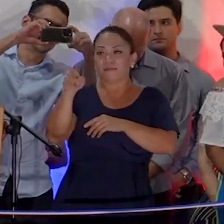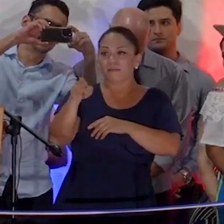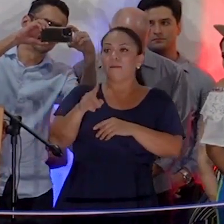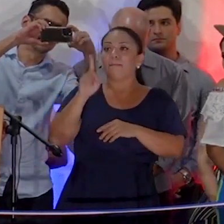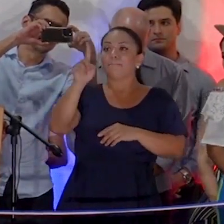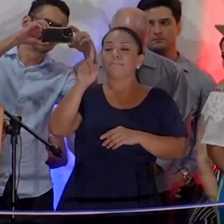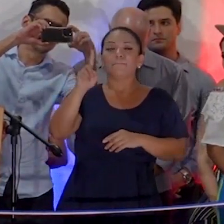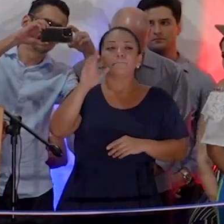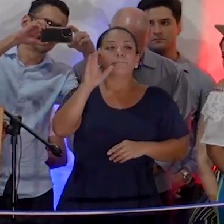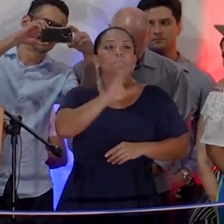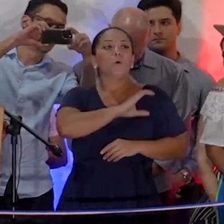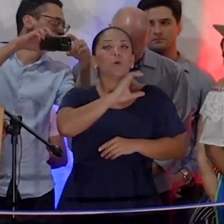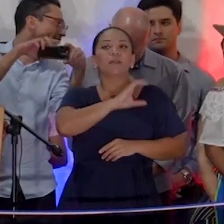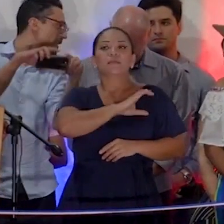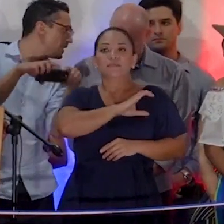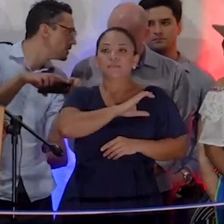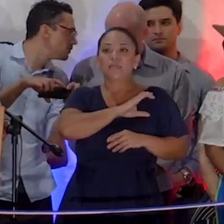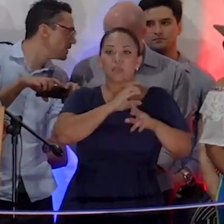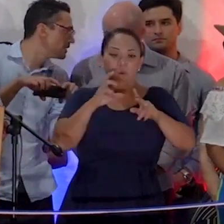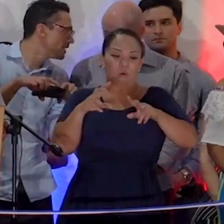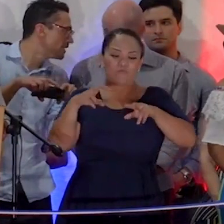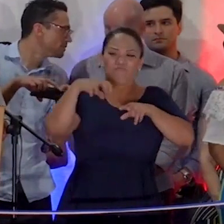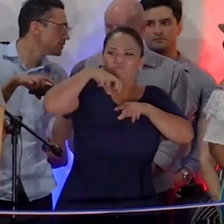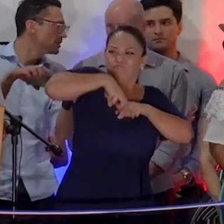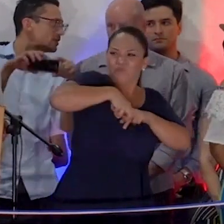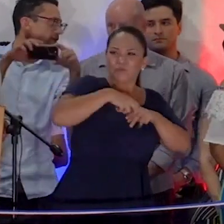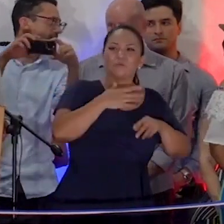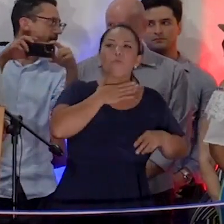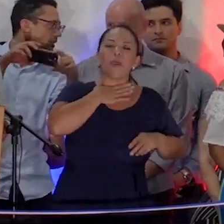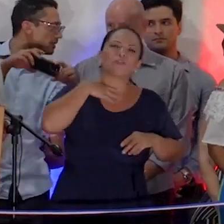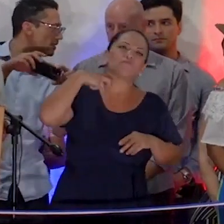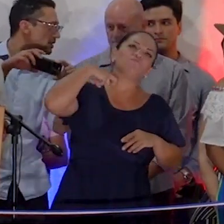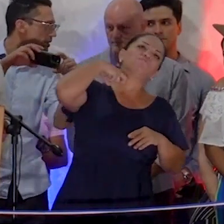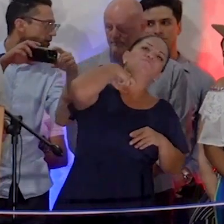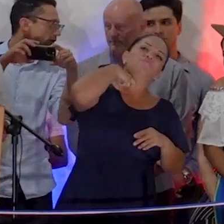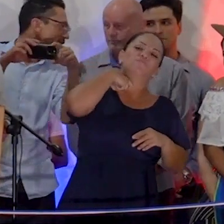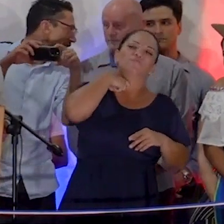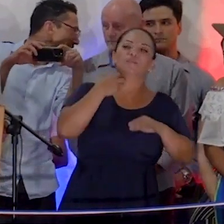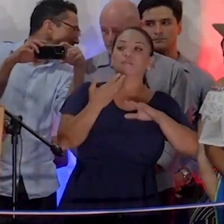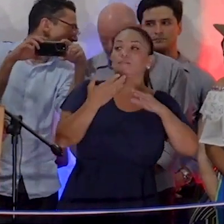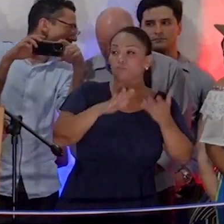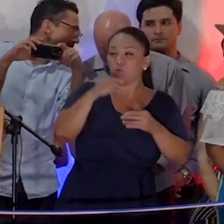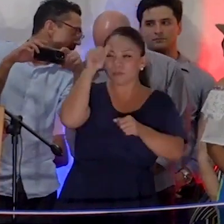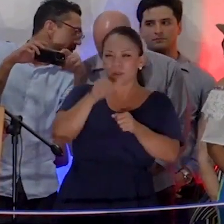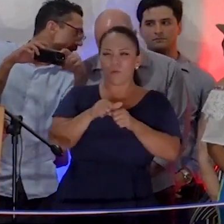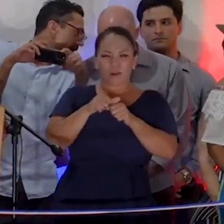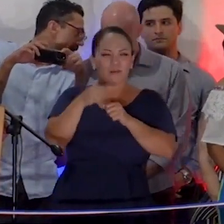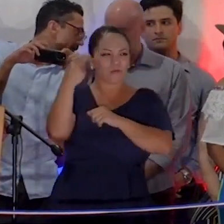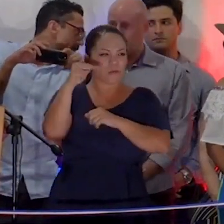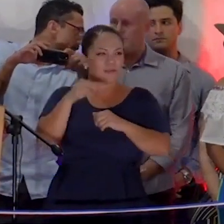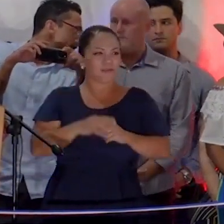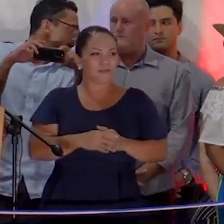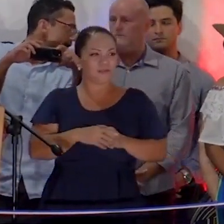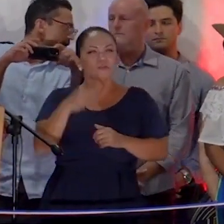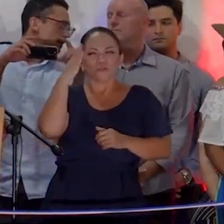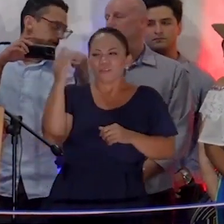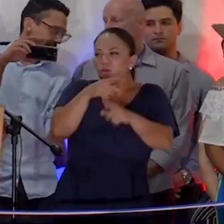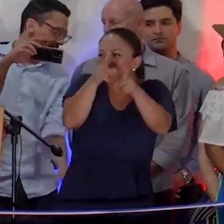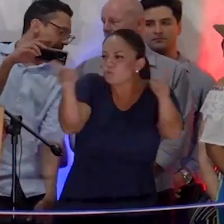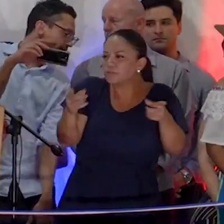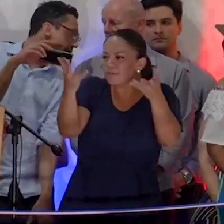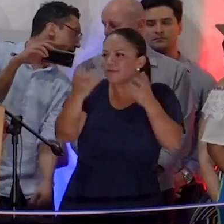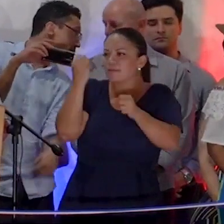policía se le hincó en el cuello y lo ahogó. Yo sé que muchos de ustedes, cuando quieren